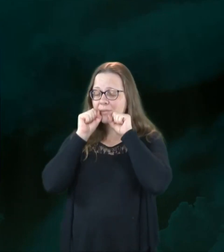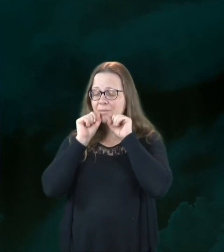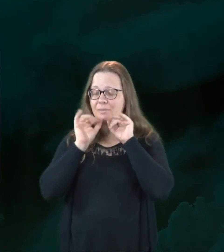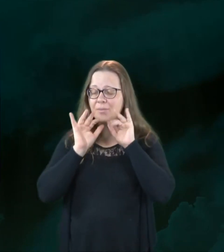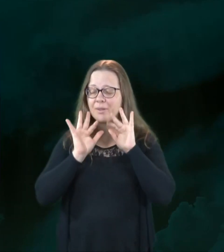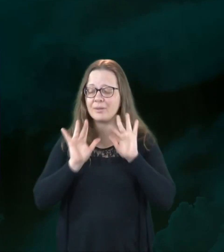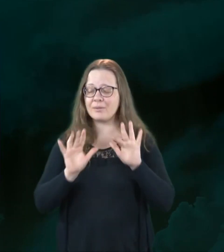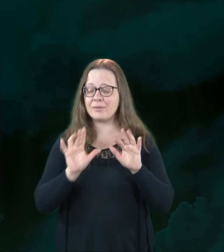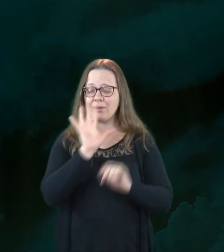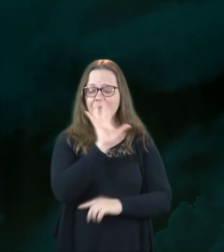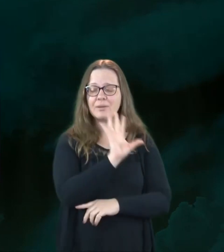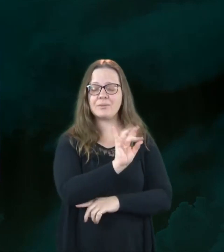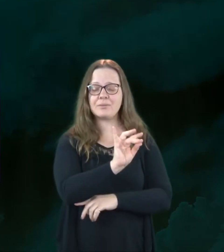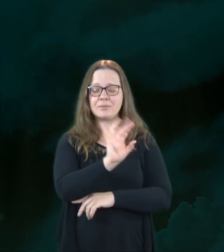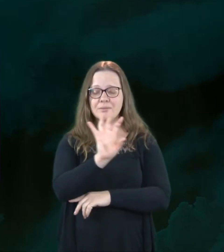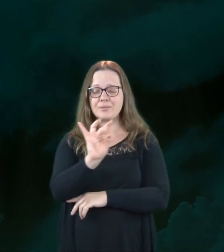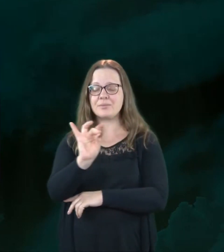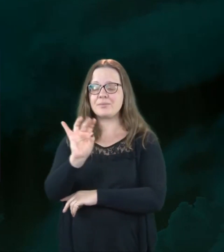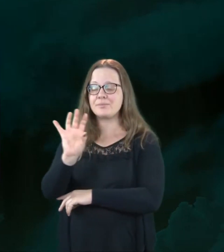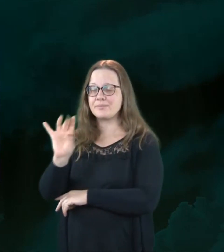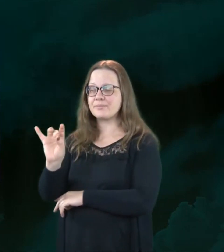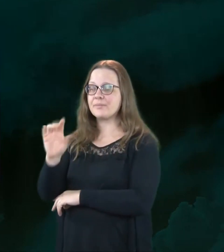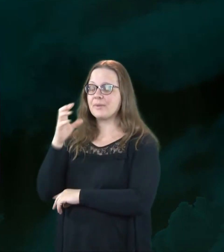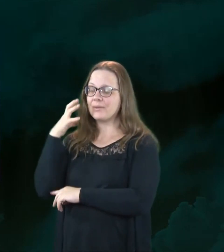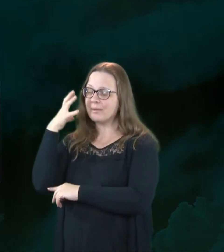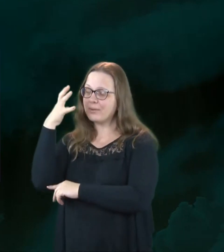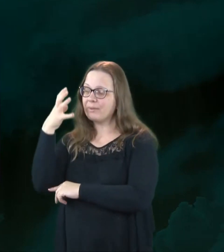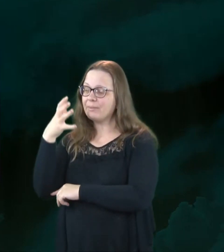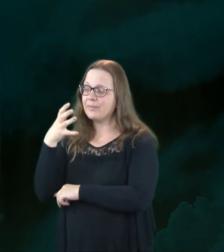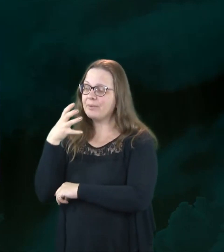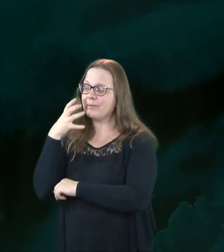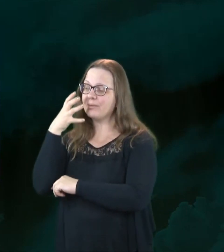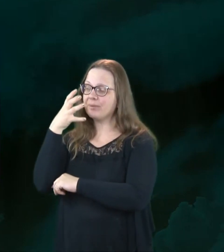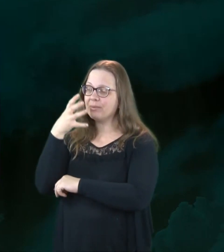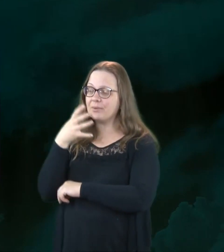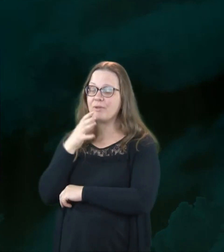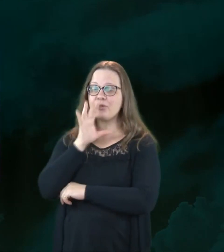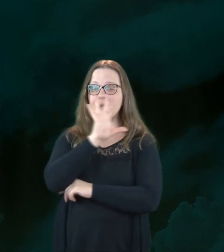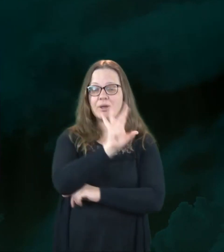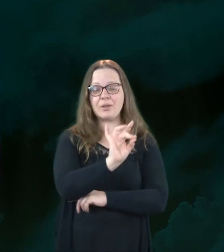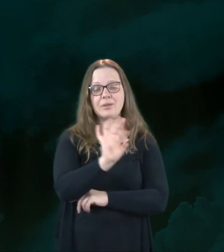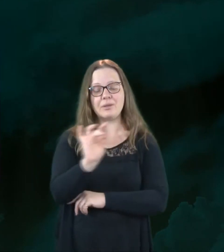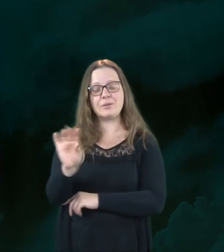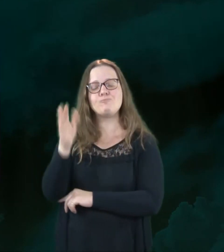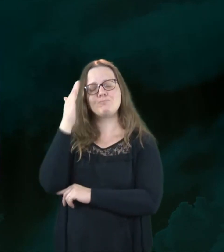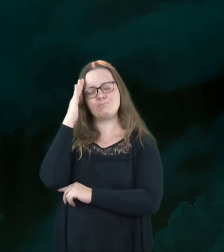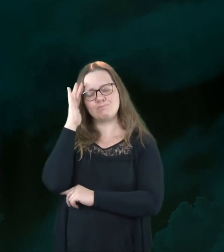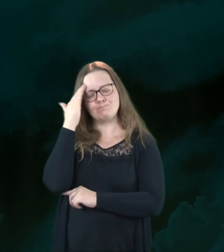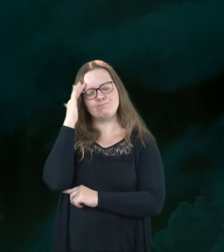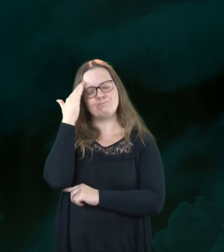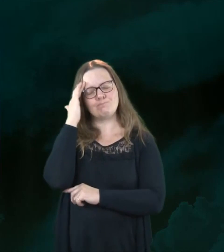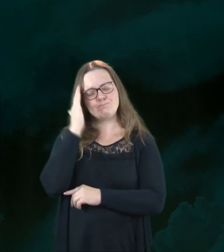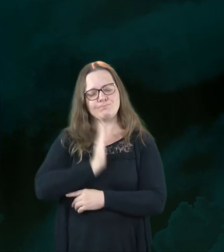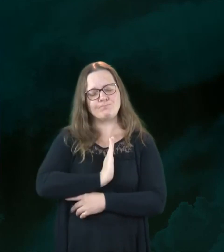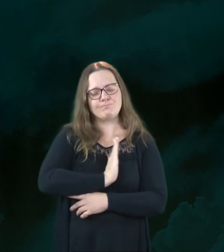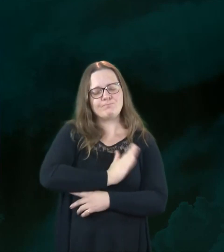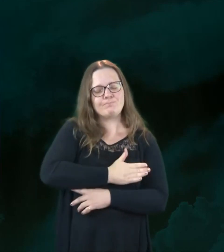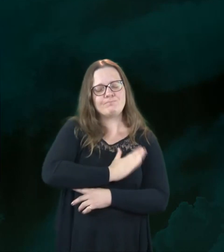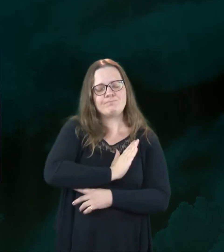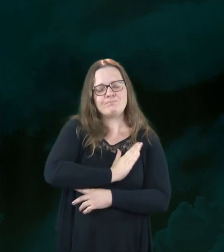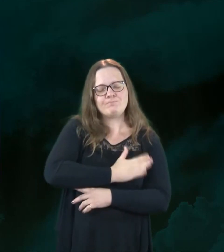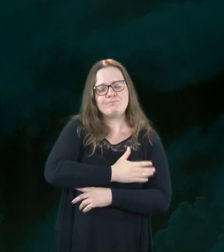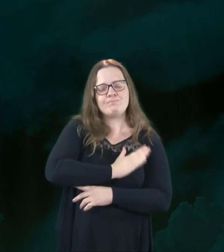ouvindo. Senhor, que essa palavra possa esclarecer, seja luz no coração de todos esses irmãos, para que